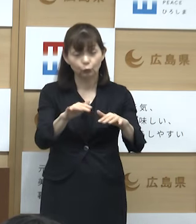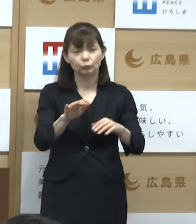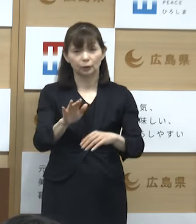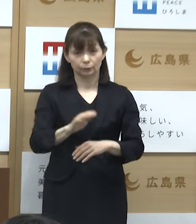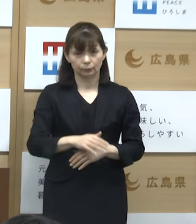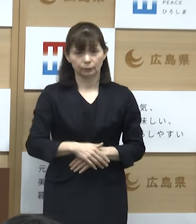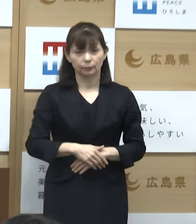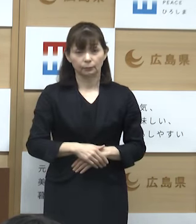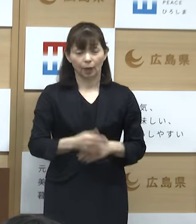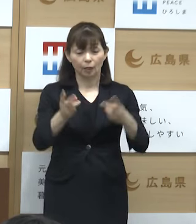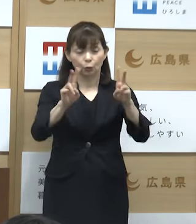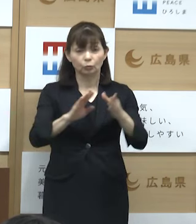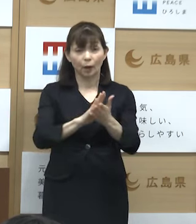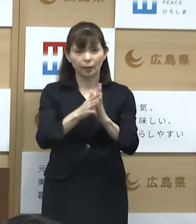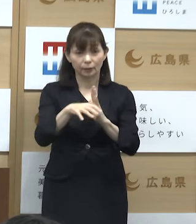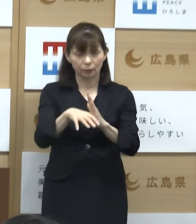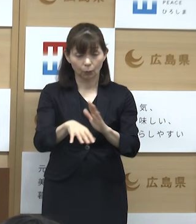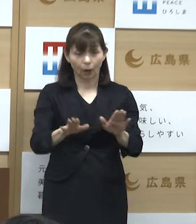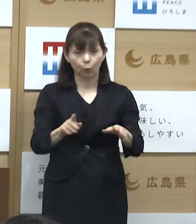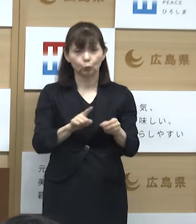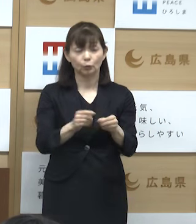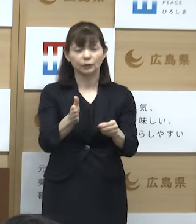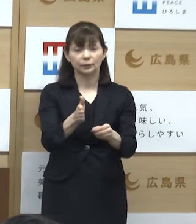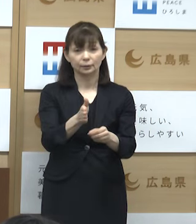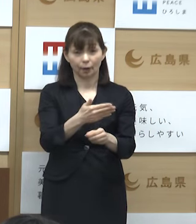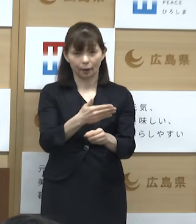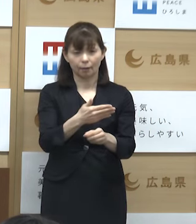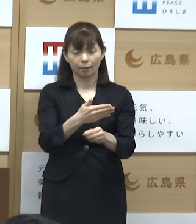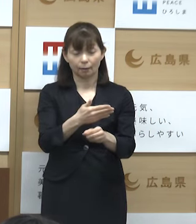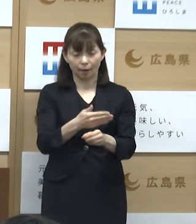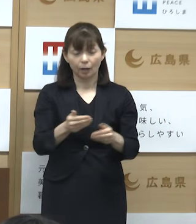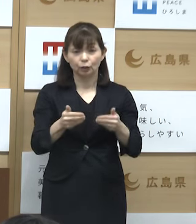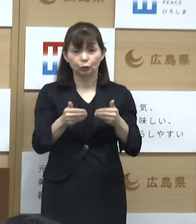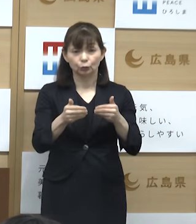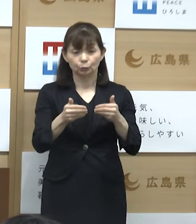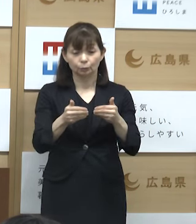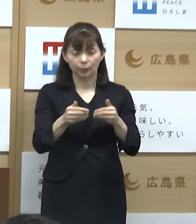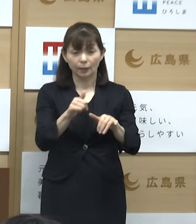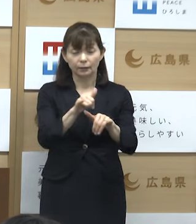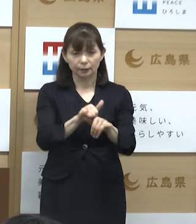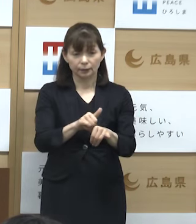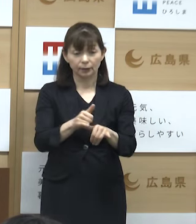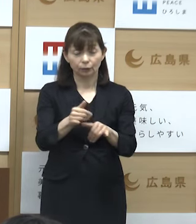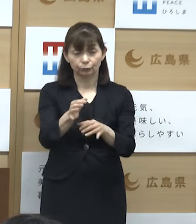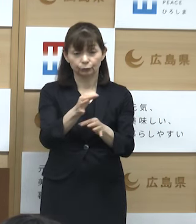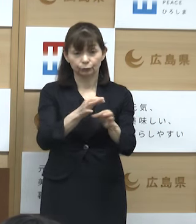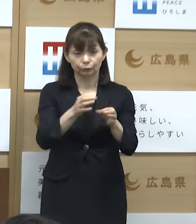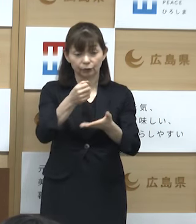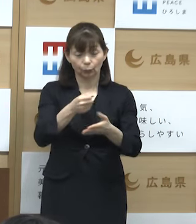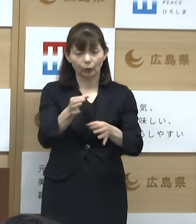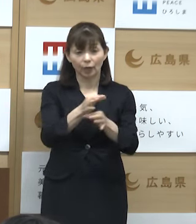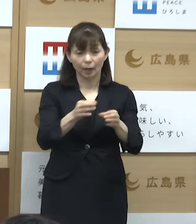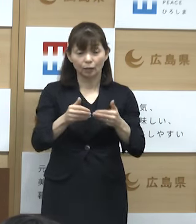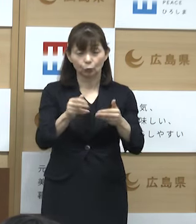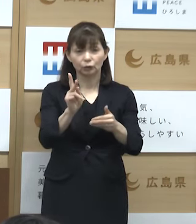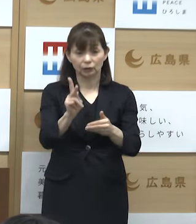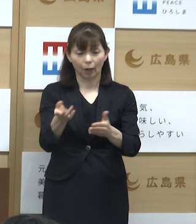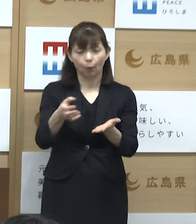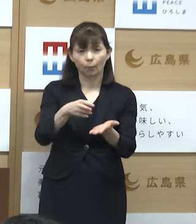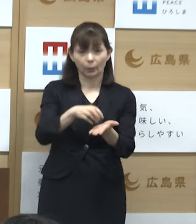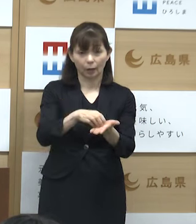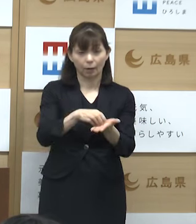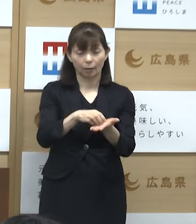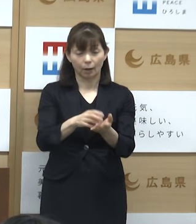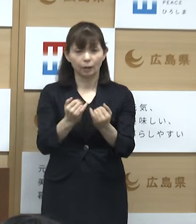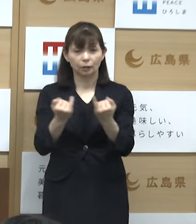県では今年度から人的資本経営促進課を新設して、リスキリングや働き方改革、女性